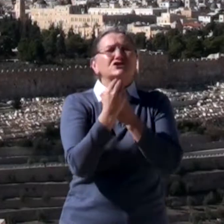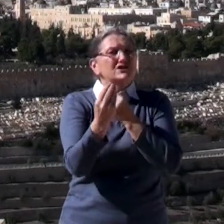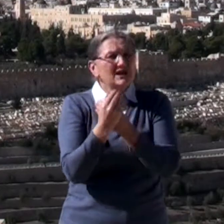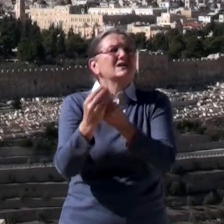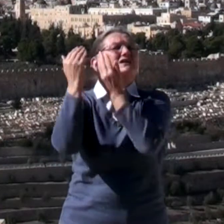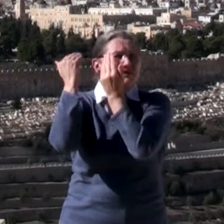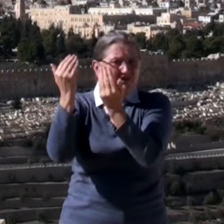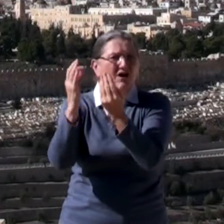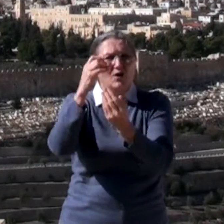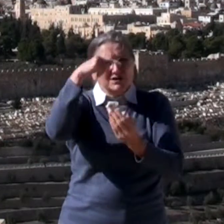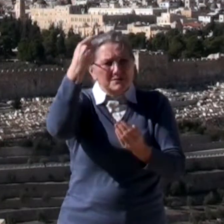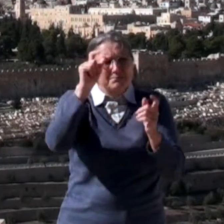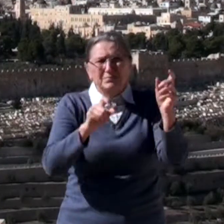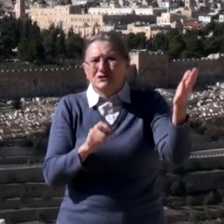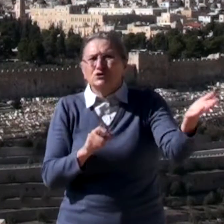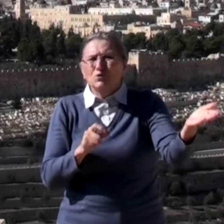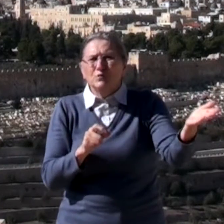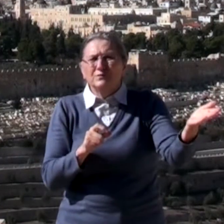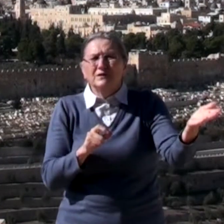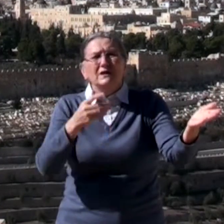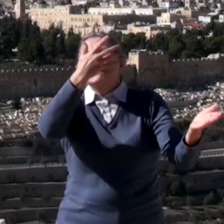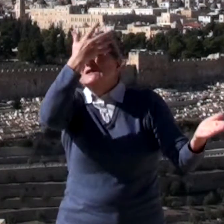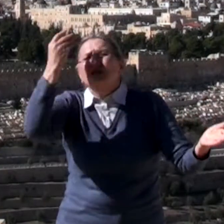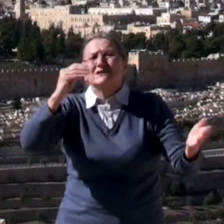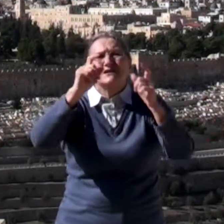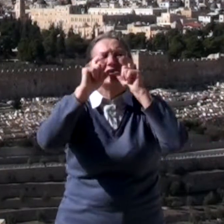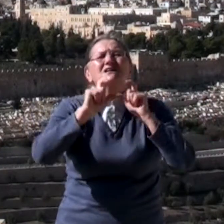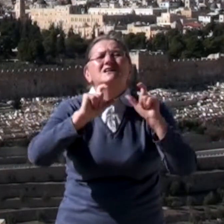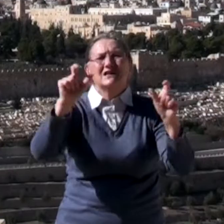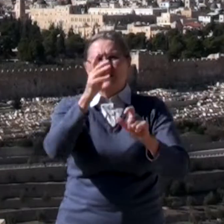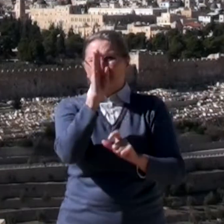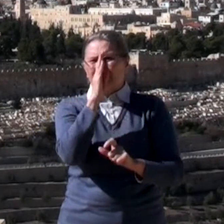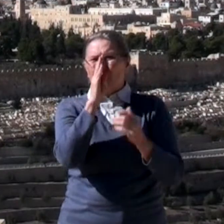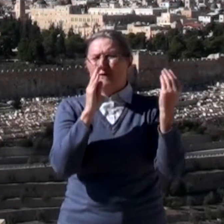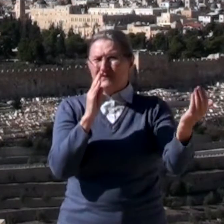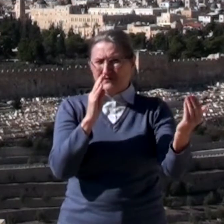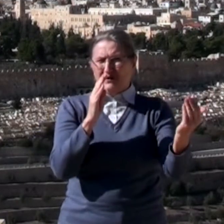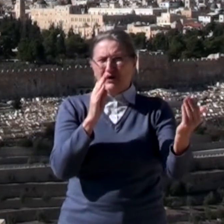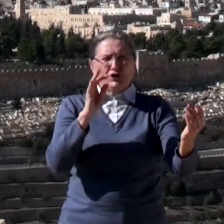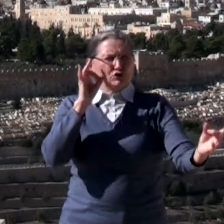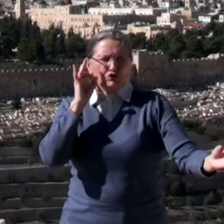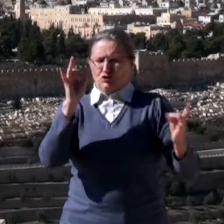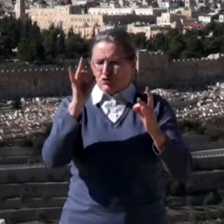Твое от безумного. Не забудь крика врагов Твоих, шум